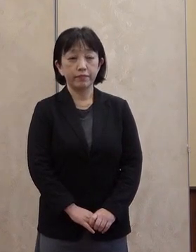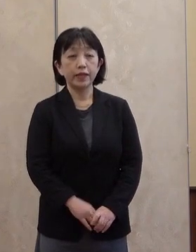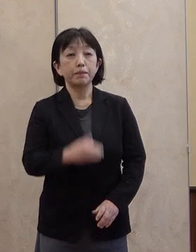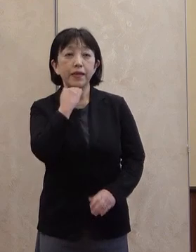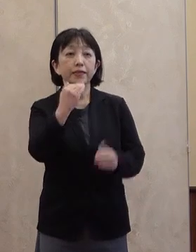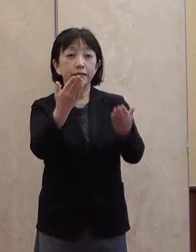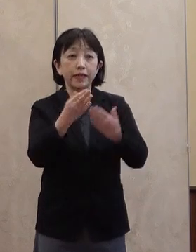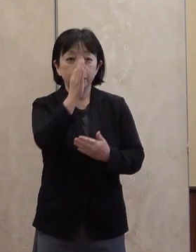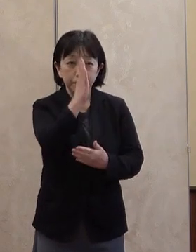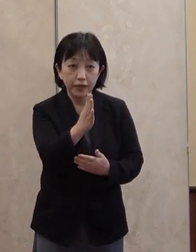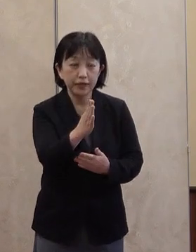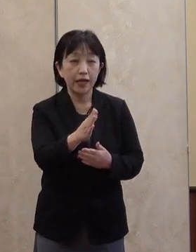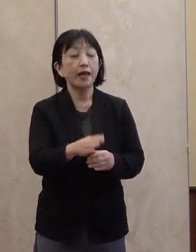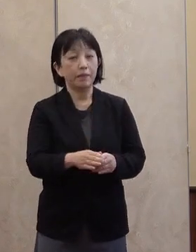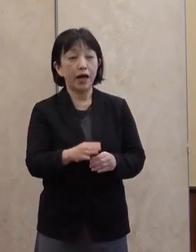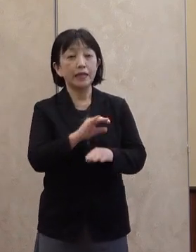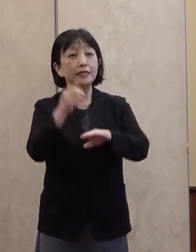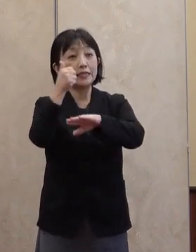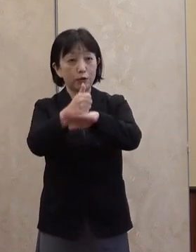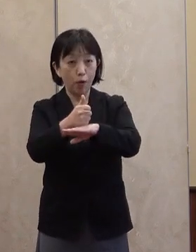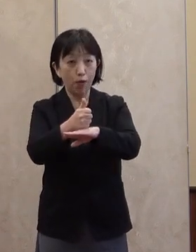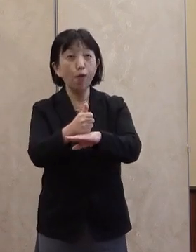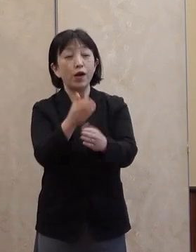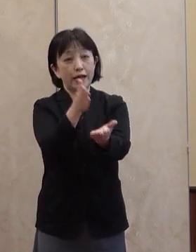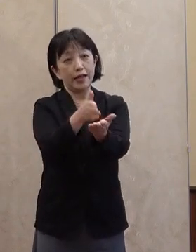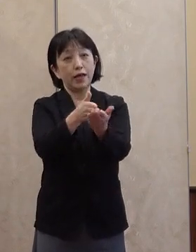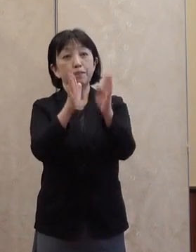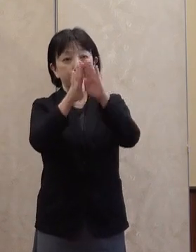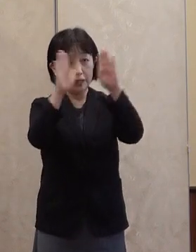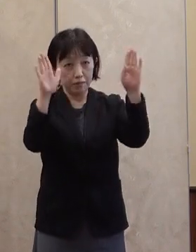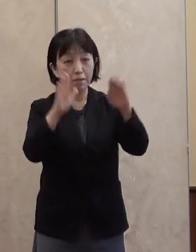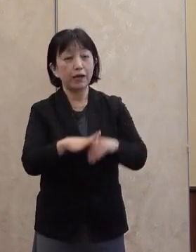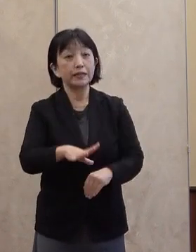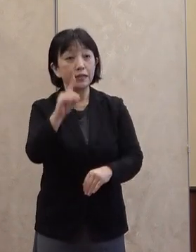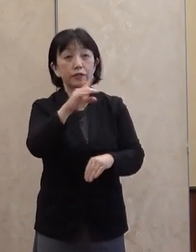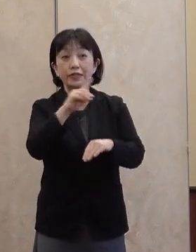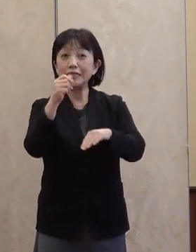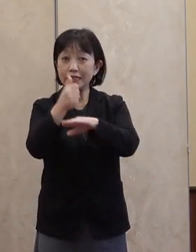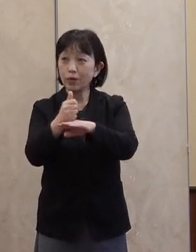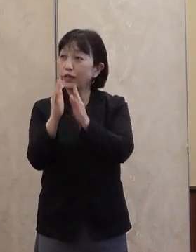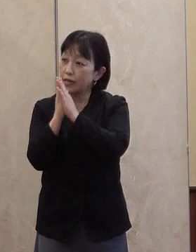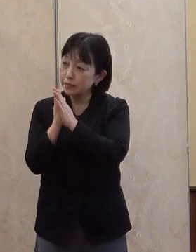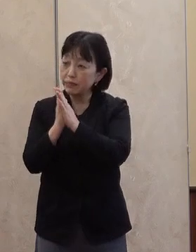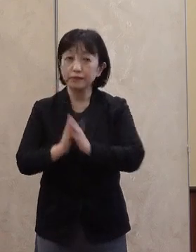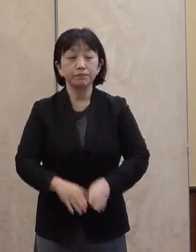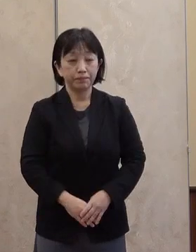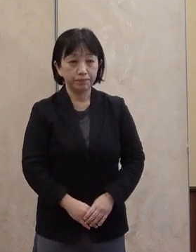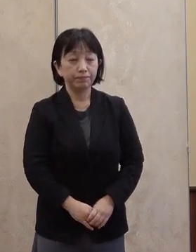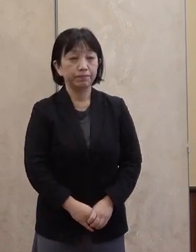お待たせしました。それでは知事の定例会見を始めさせていただきます。最初に知事からお願いいたします。